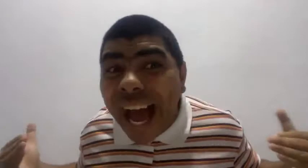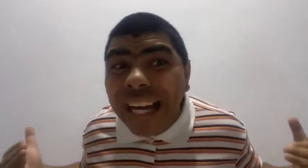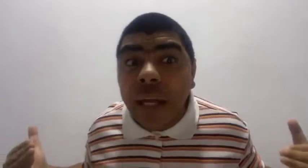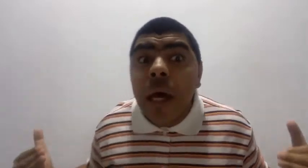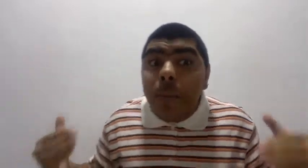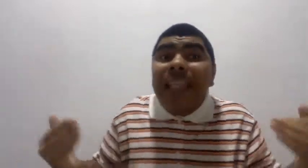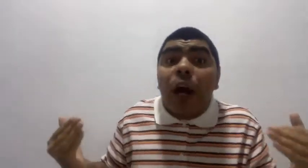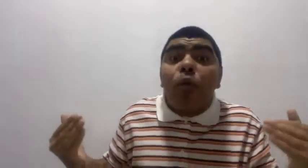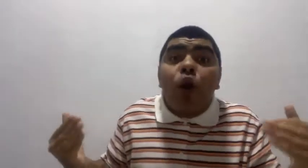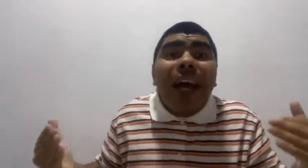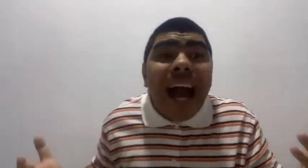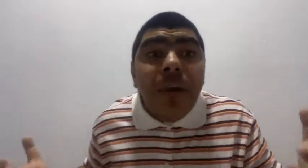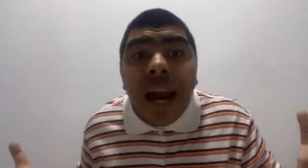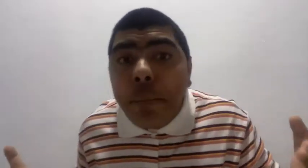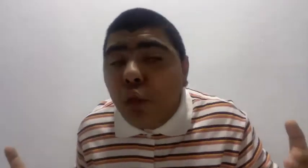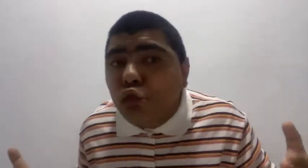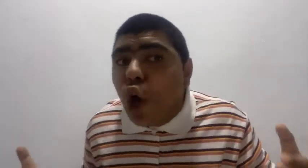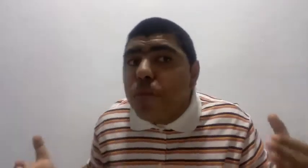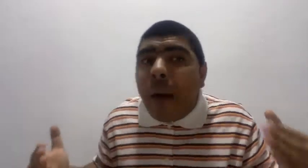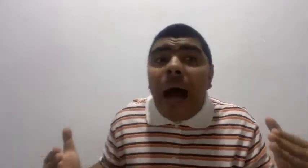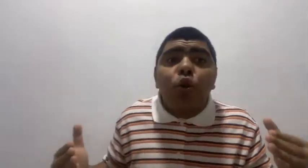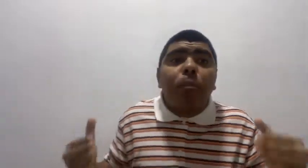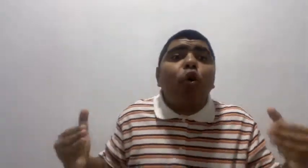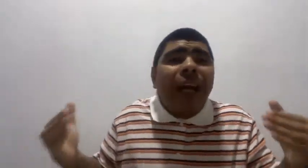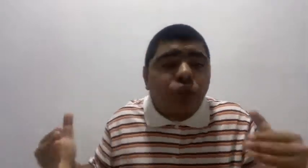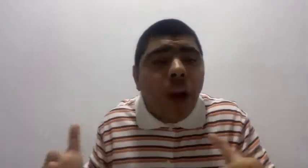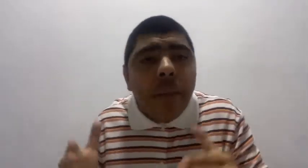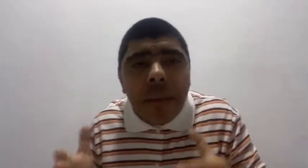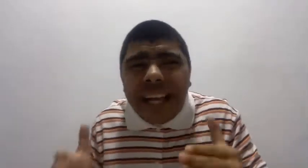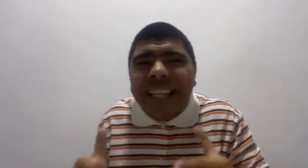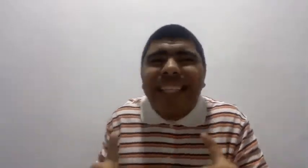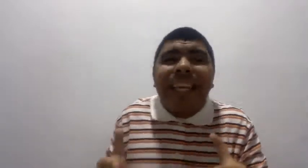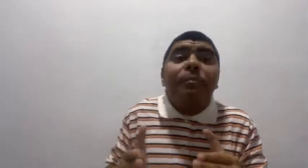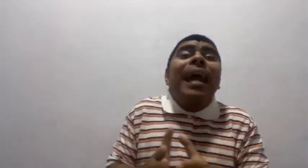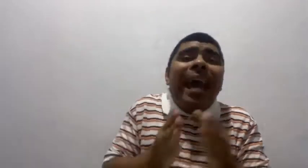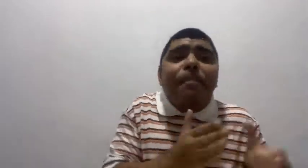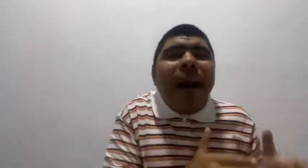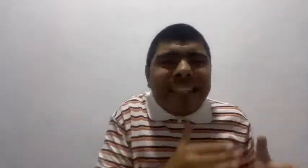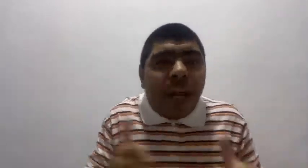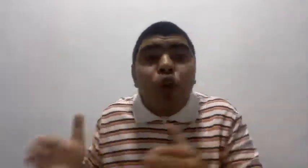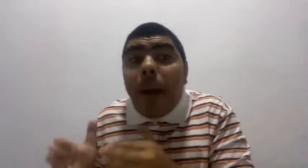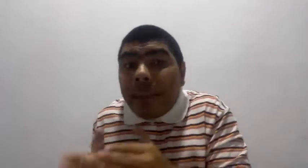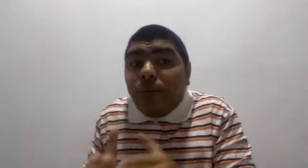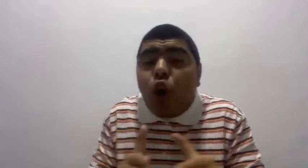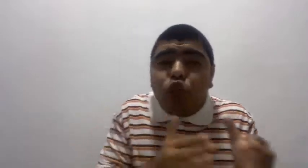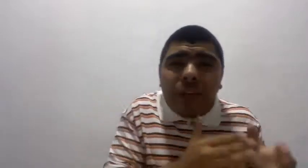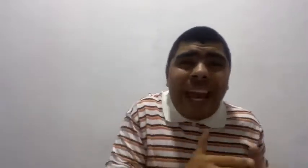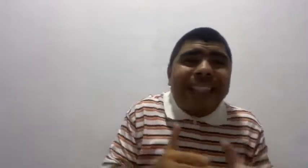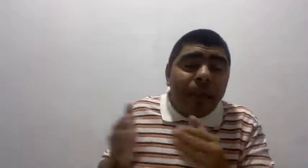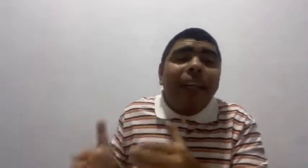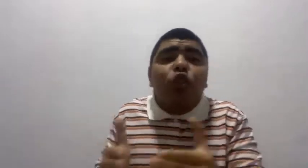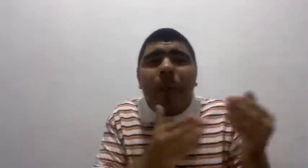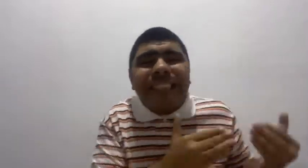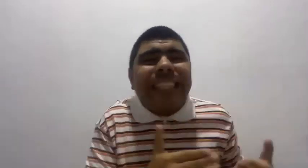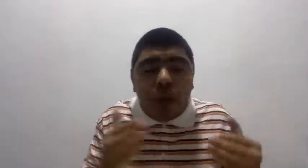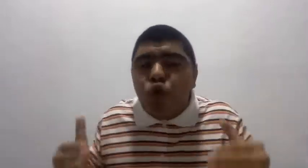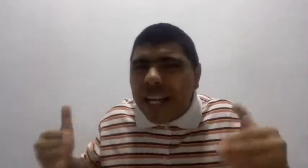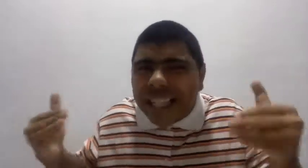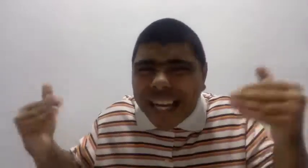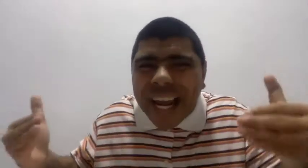carnales? Mira cómo le habla el apóstol Pablo. Por eso la Biblia dice en Mateo capítulo 7, verso 21 en